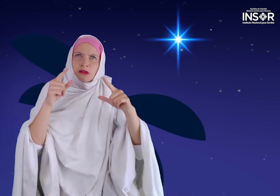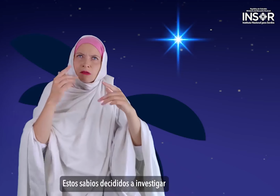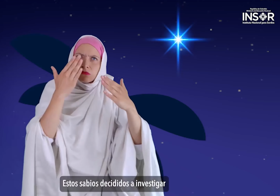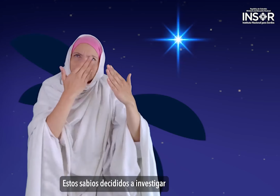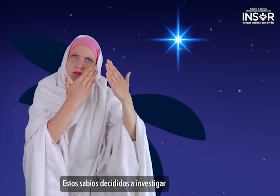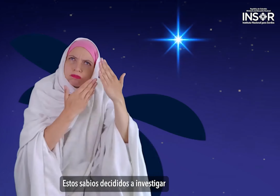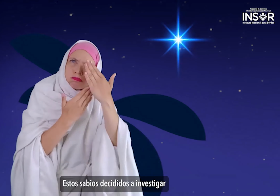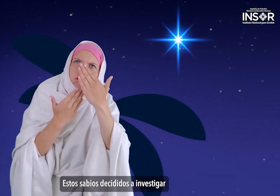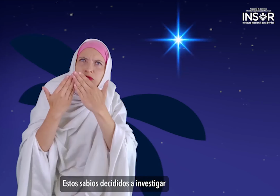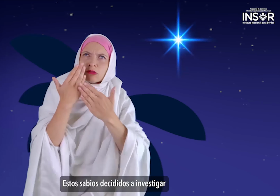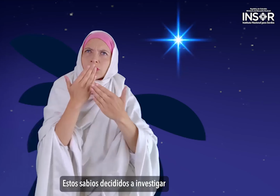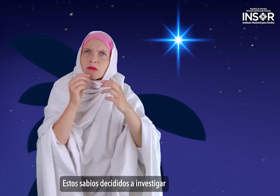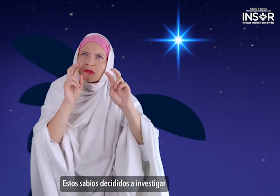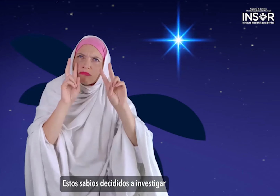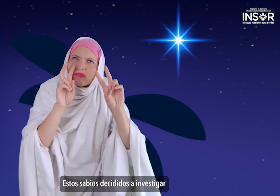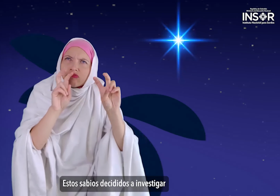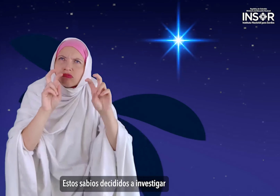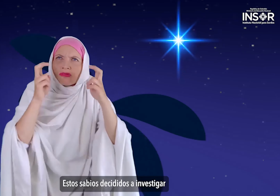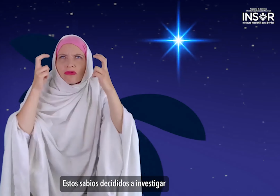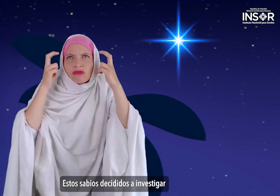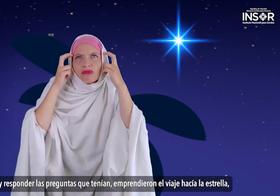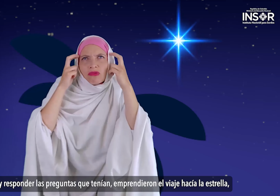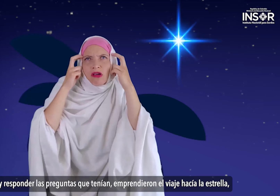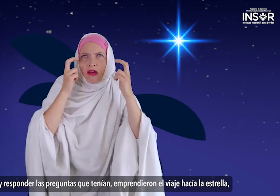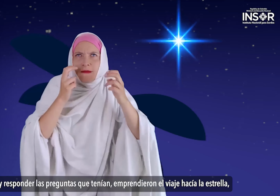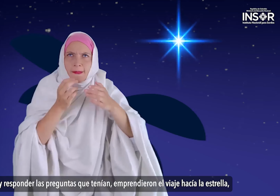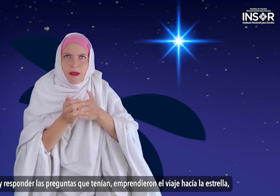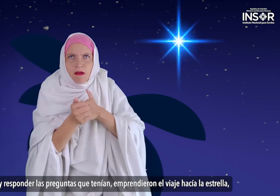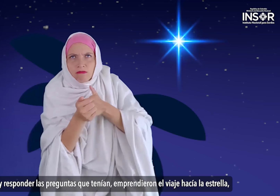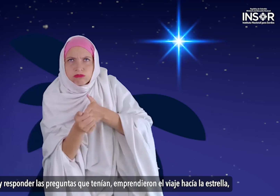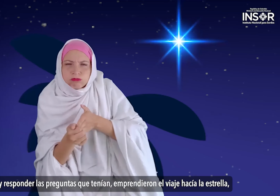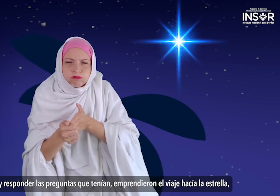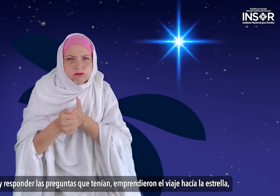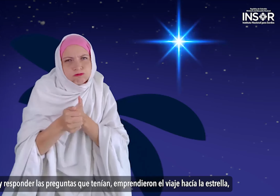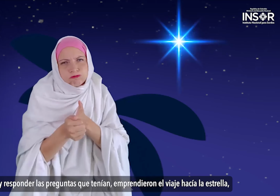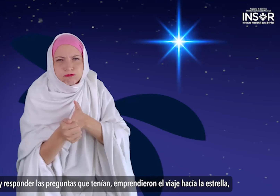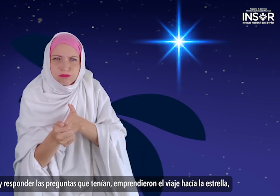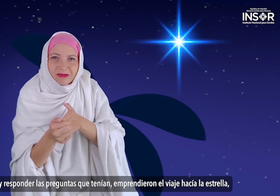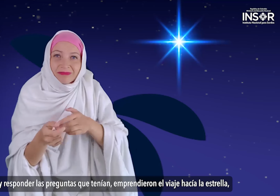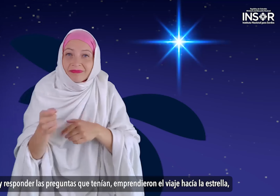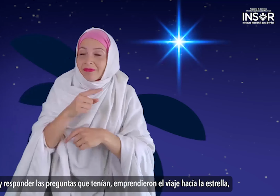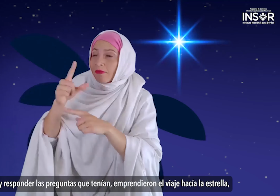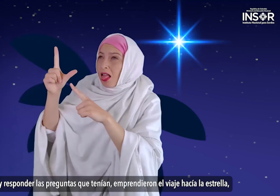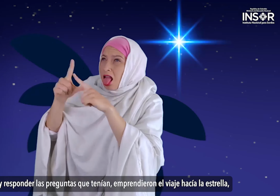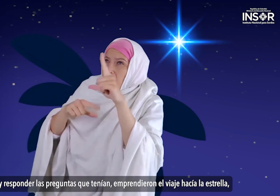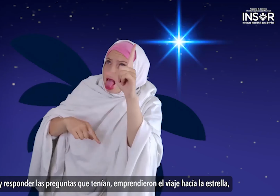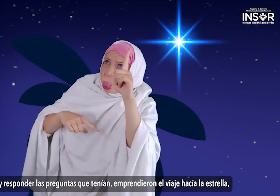Estos sabios decididos a investigar y responder las preguntas que tenían, emprendieron el viaje